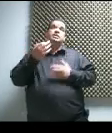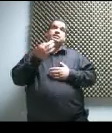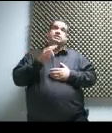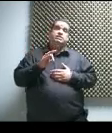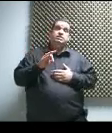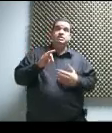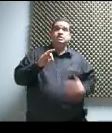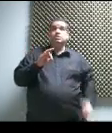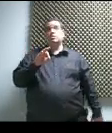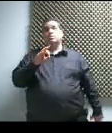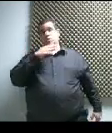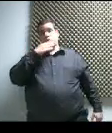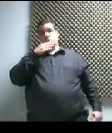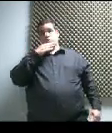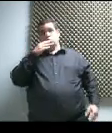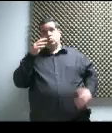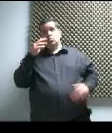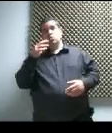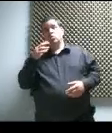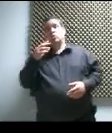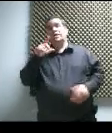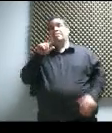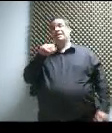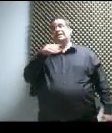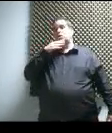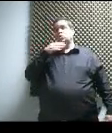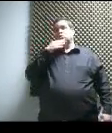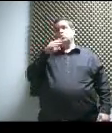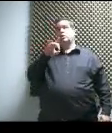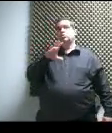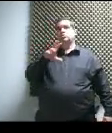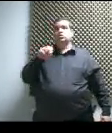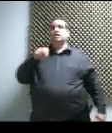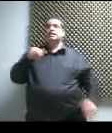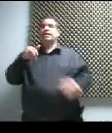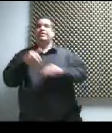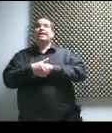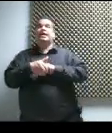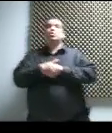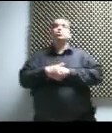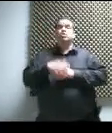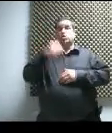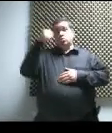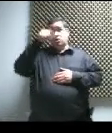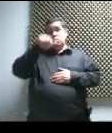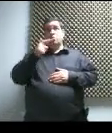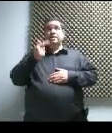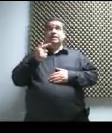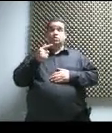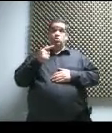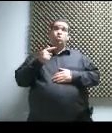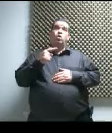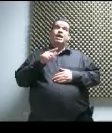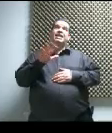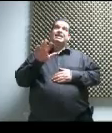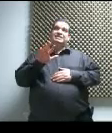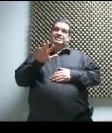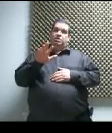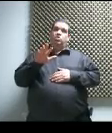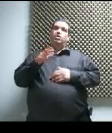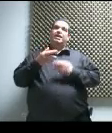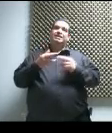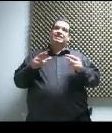de octubre y 20 de octubre a las 8 y 30 de la noche, domingo 21 a las 5 en la